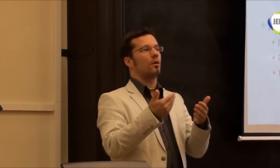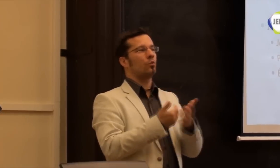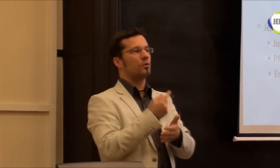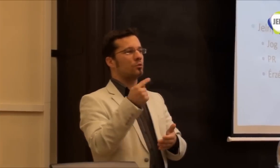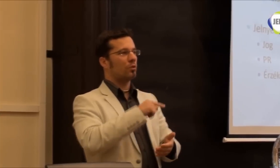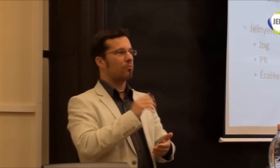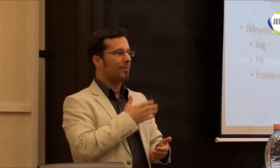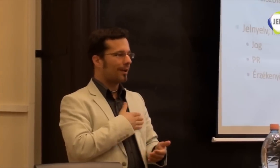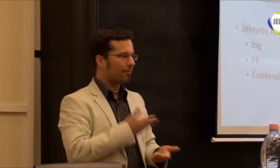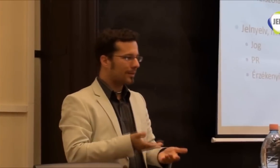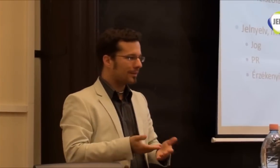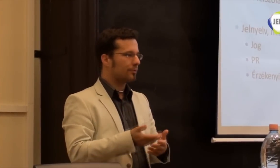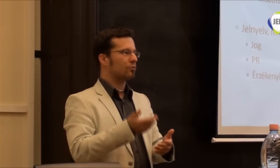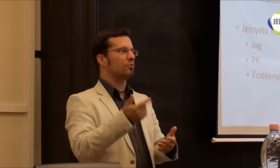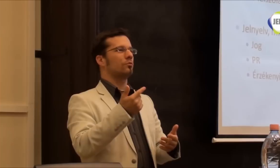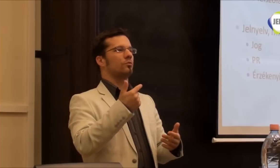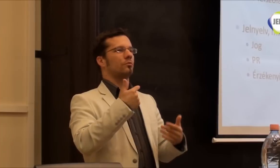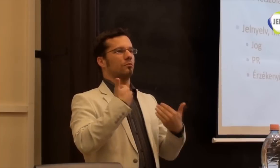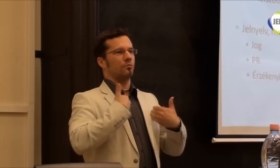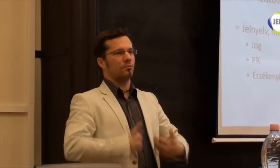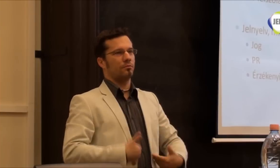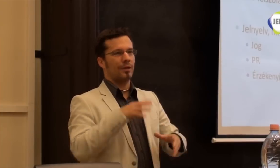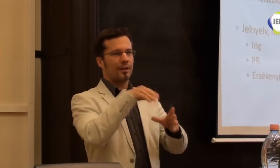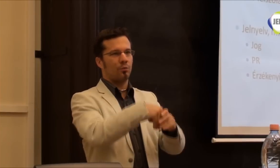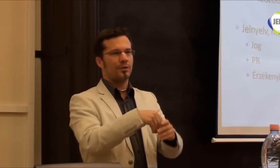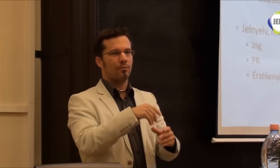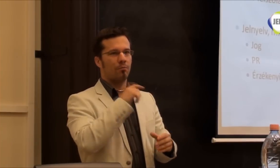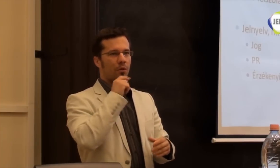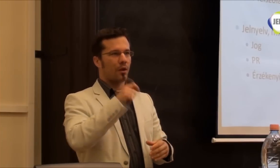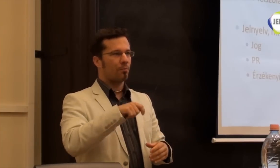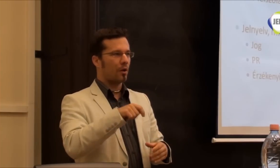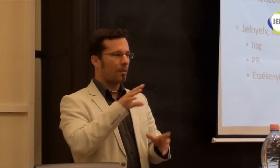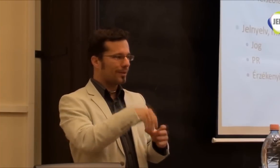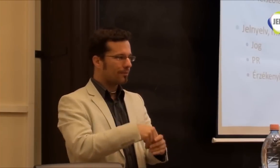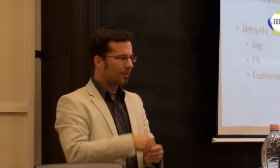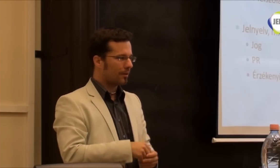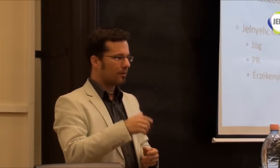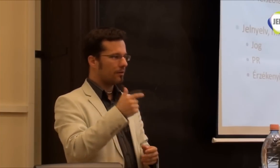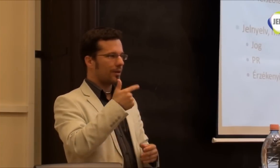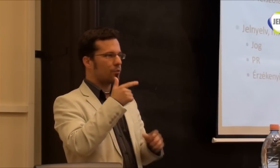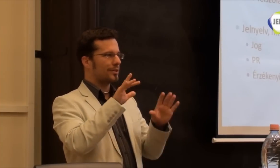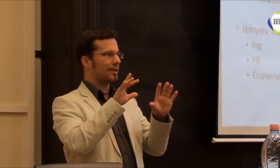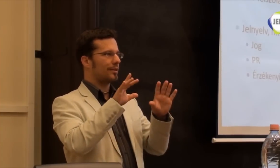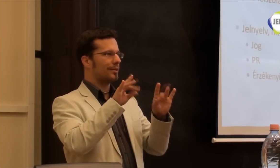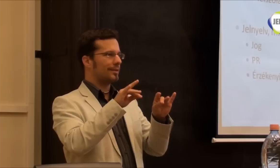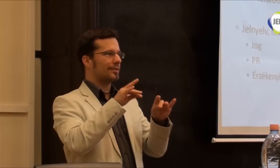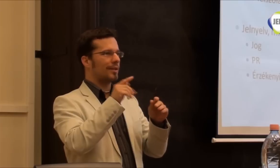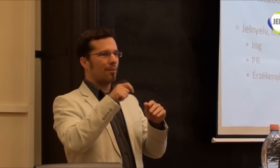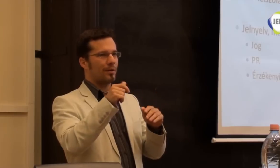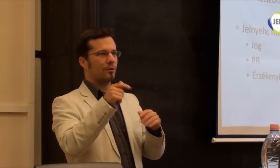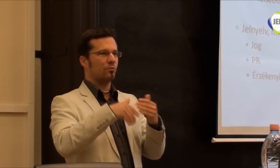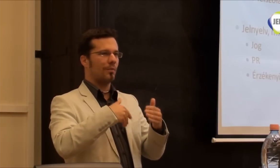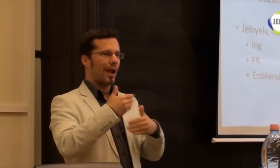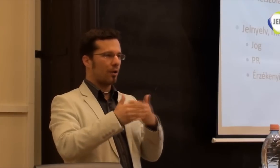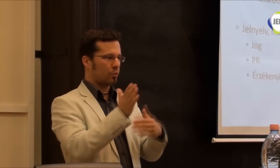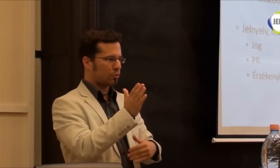Tehát elfogadták a törvényt, nagyon örültünk neki, és aztán meglepetés volt igazából, hogy bekerültem a